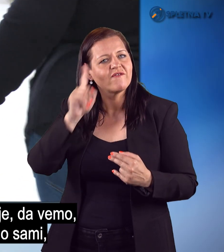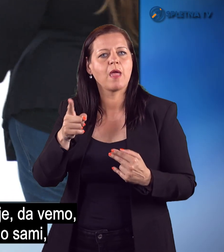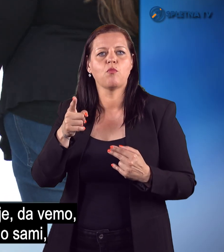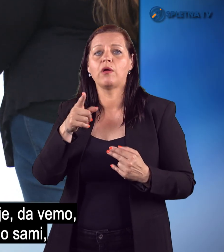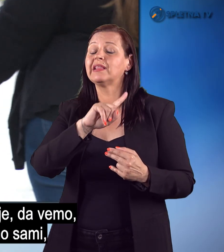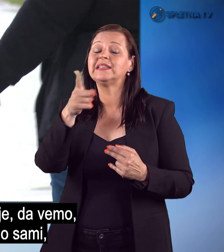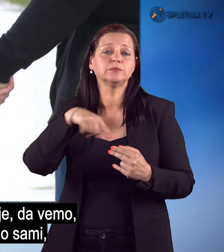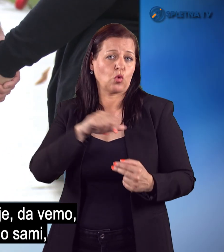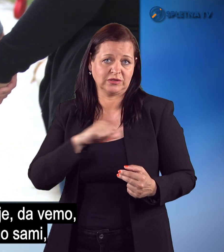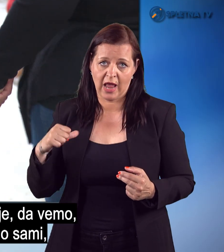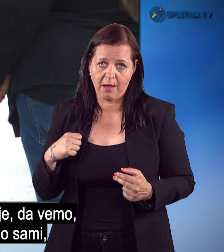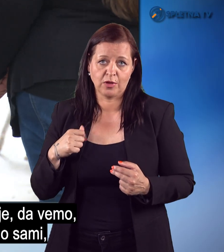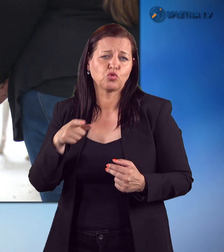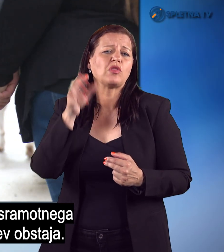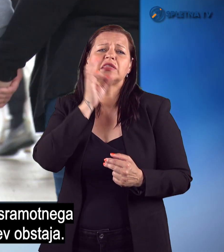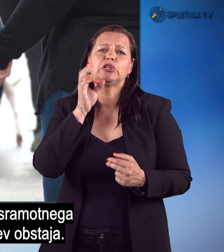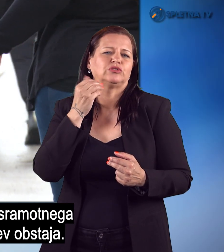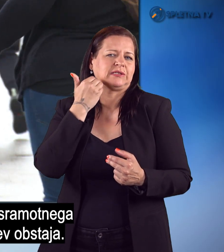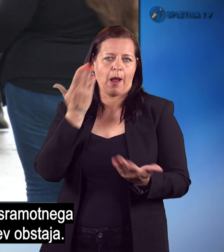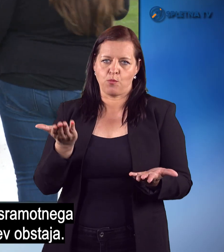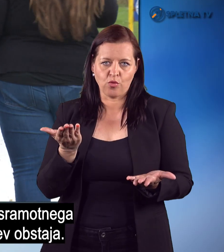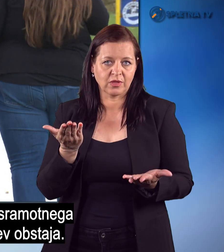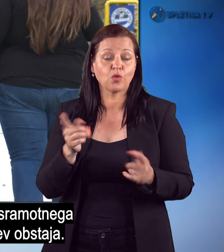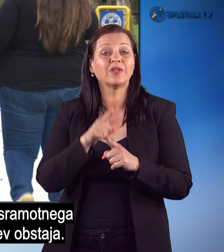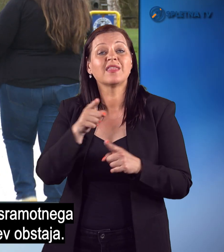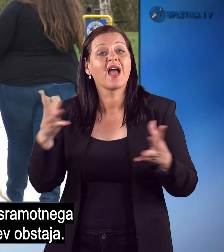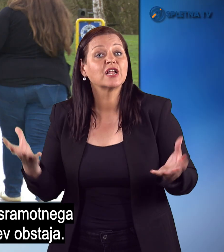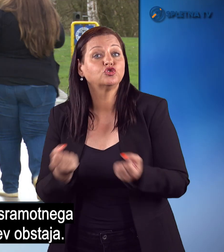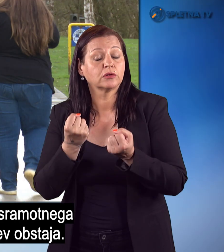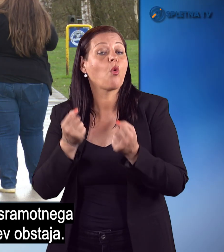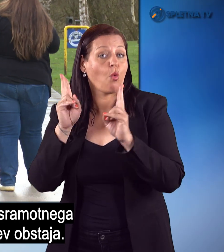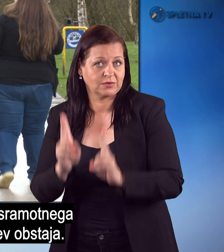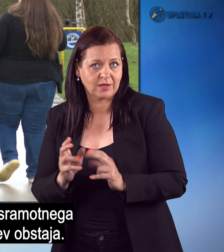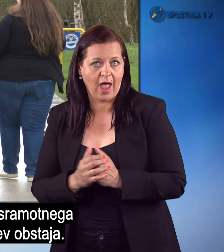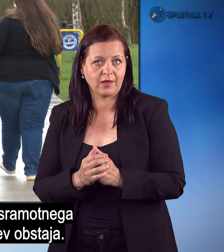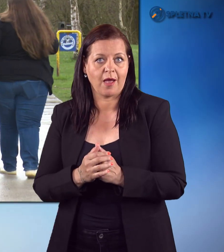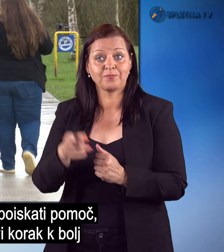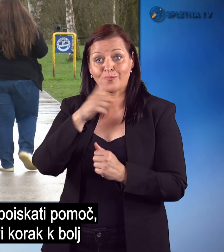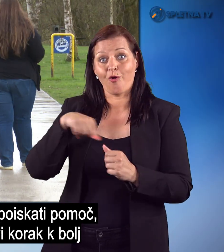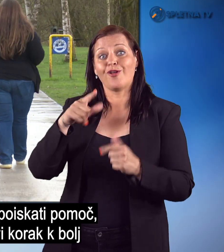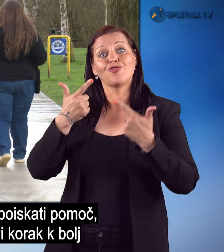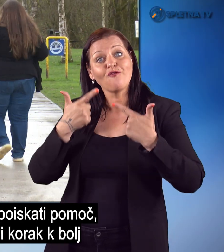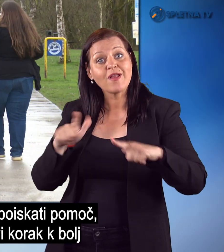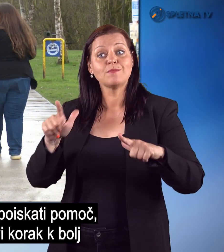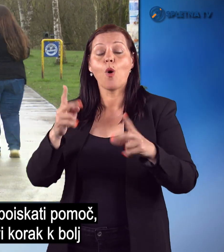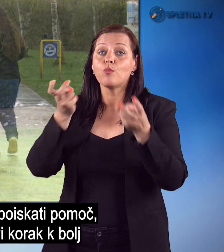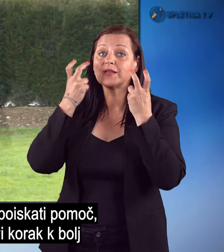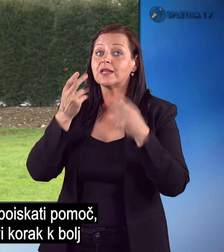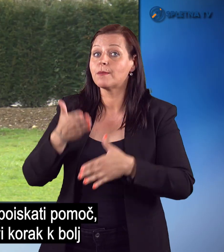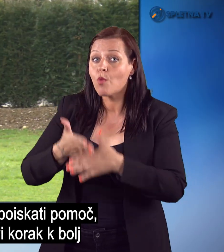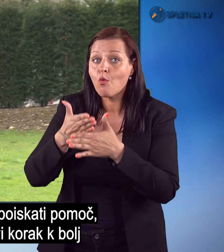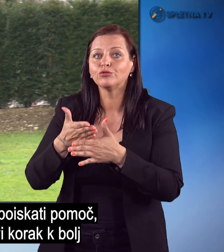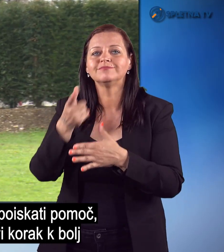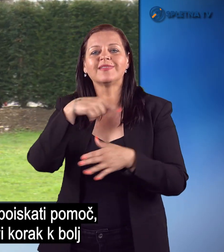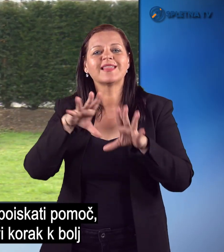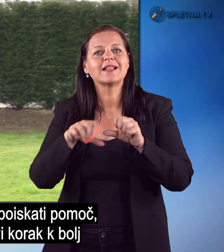Pomembno je, da vemo, da nismo sami, da to ni nič sramotnega in da rešitev obstaja. Ko si dovolimo poiskati